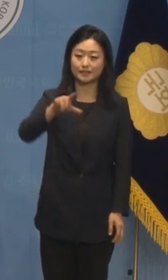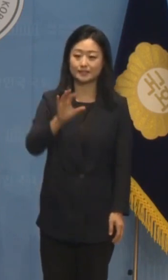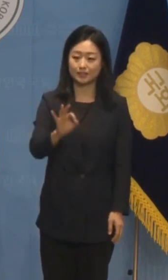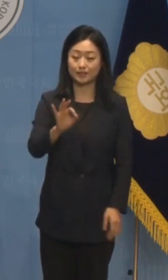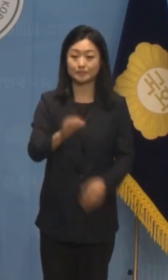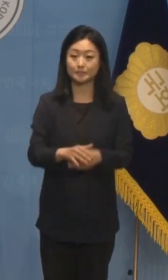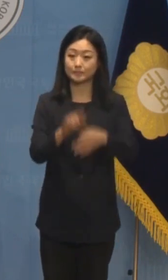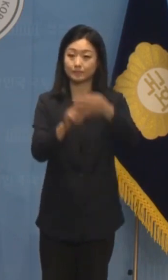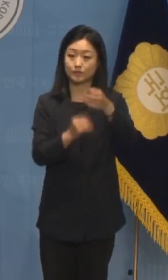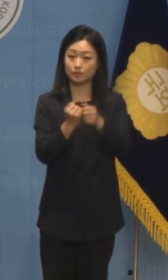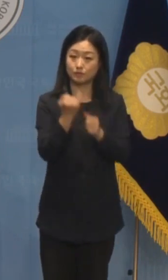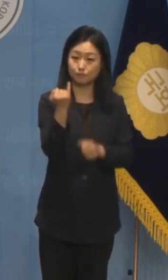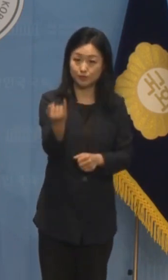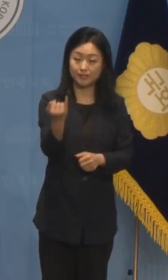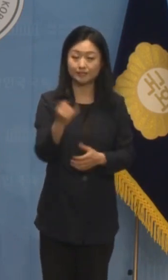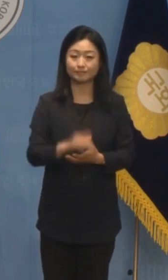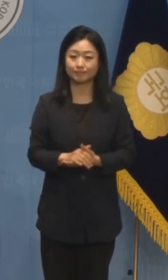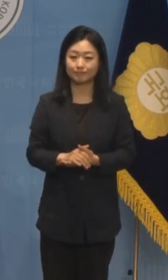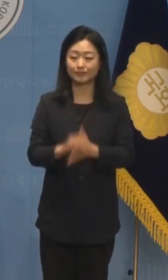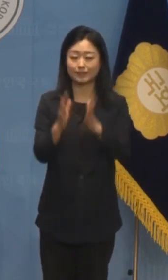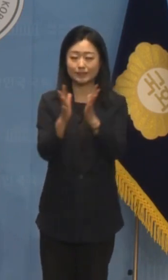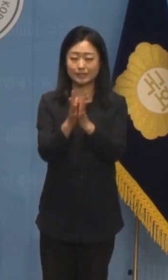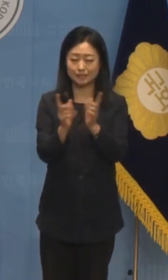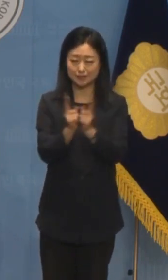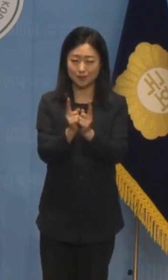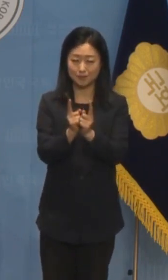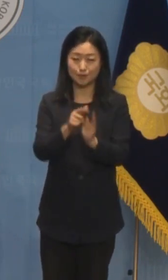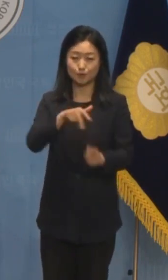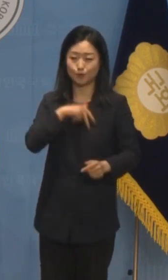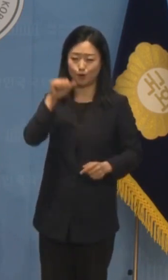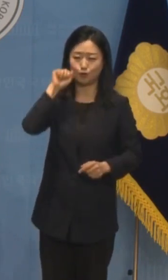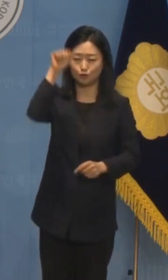김건희 씨는 차라리 직접 출마하지 그랬나.